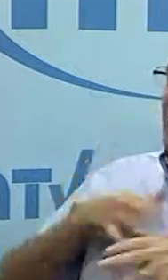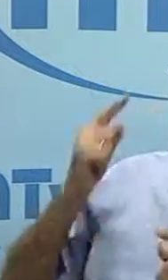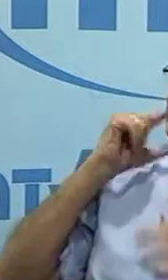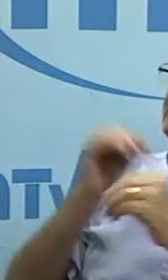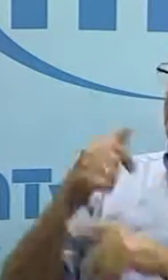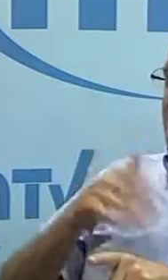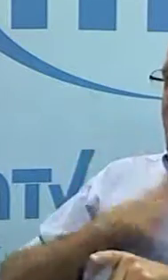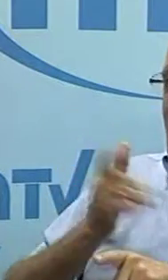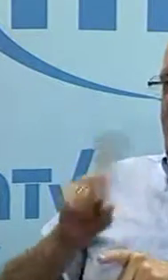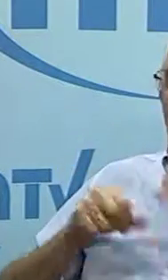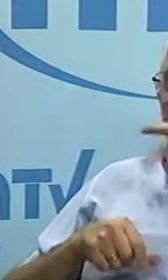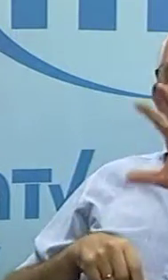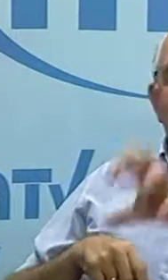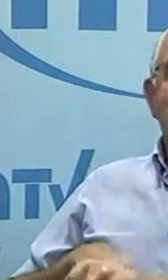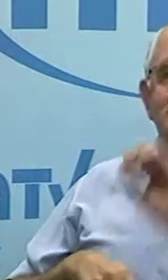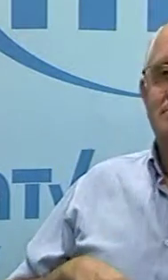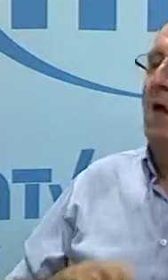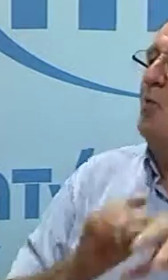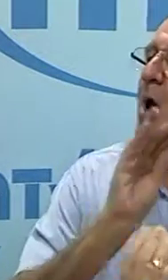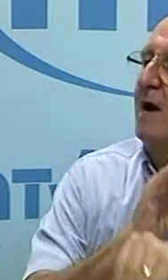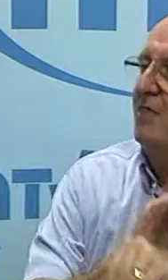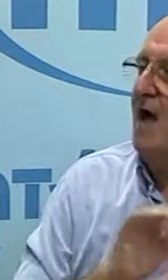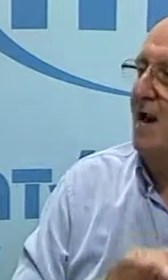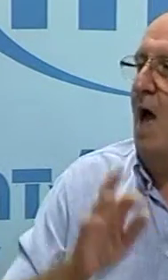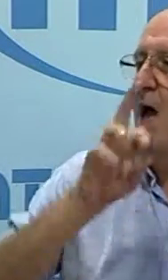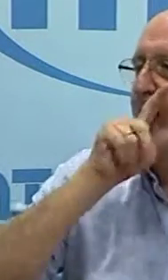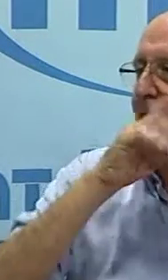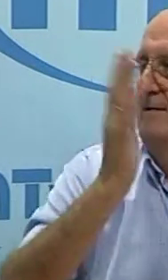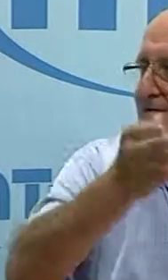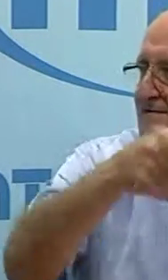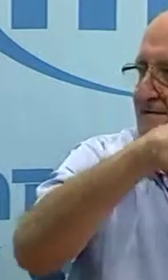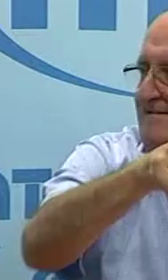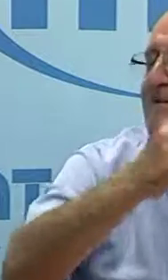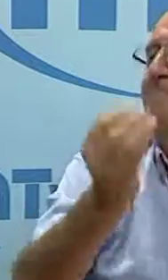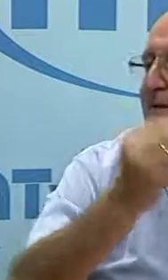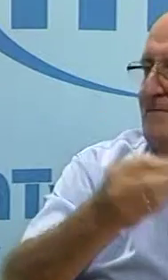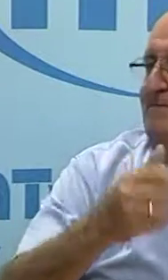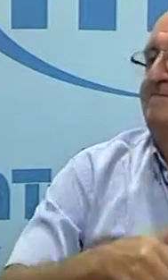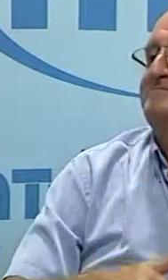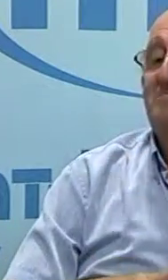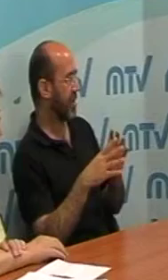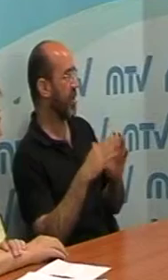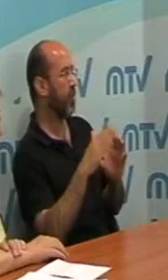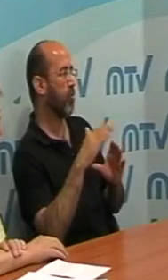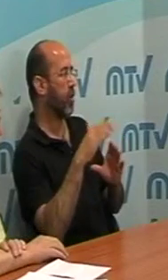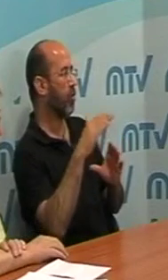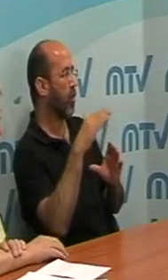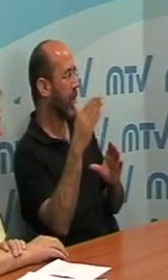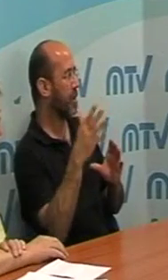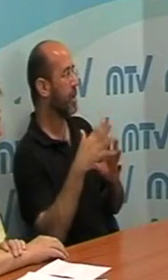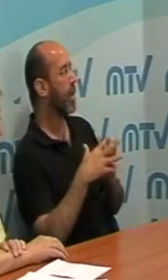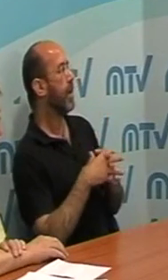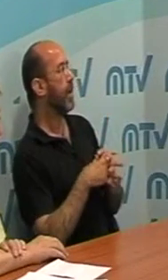Las frases se intercambian, luego cuando mi hijo empezaron a enseñarle a hablar y demás, ahí en la guardería, etcétera, fue poco a